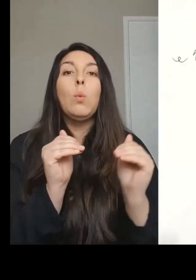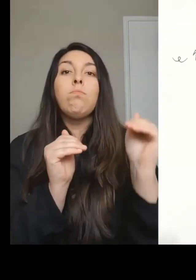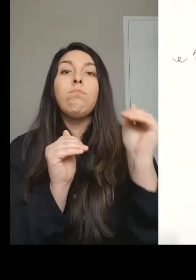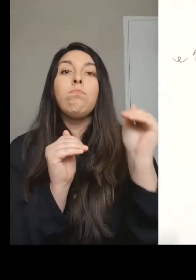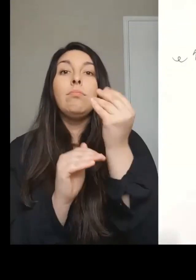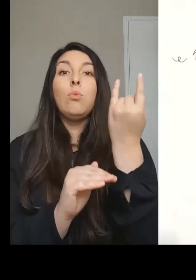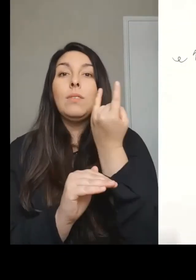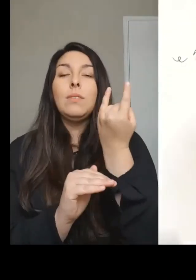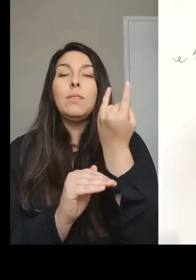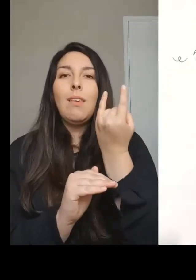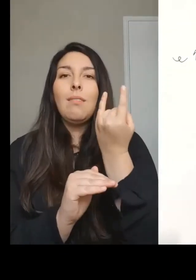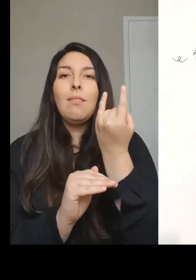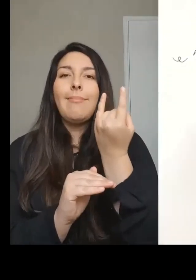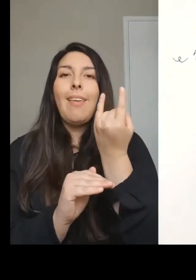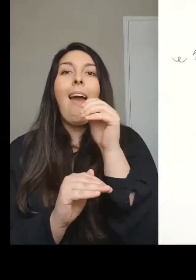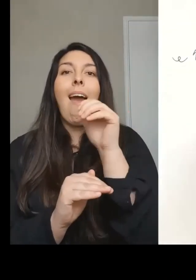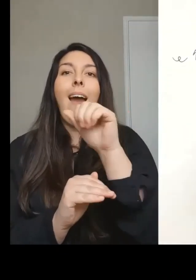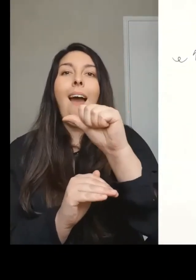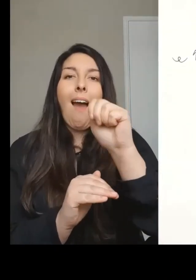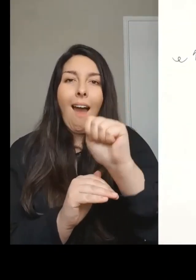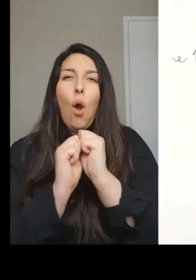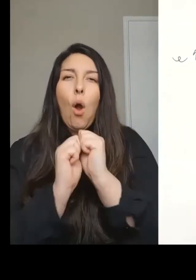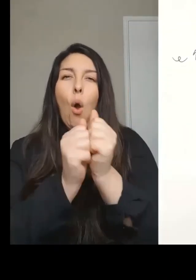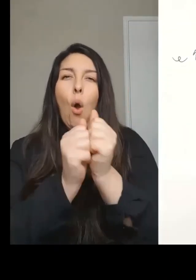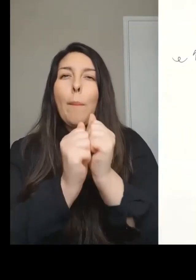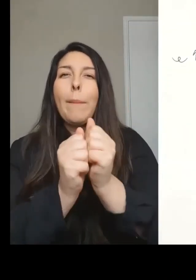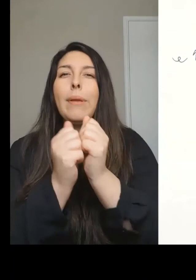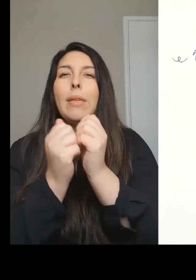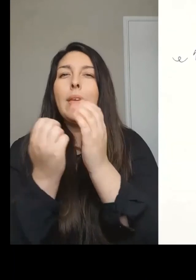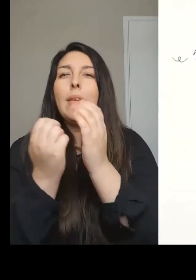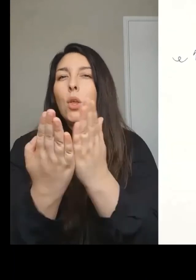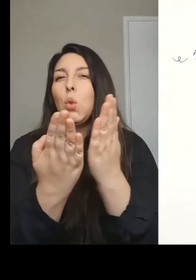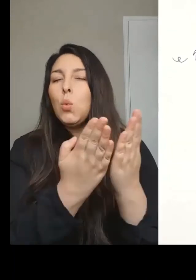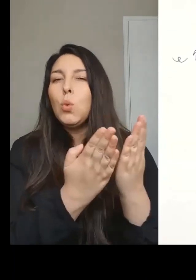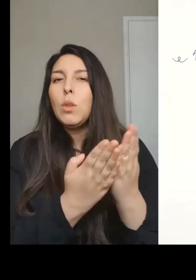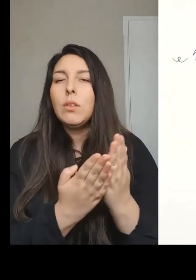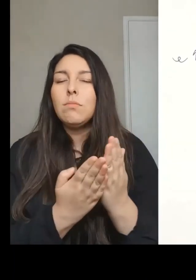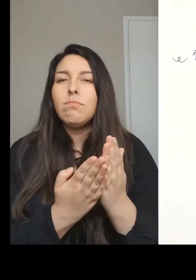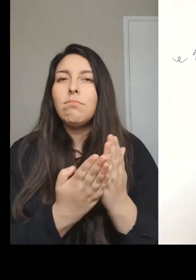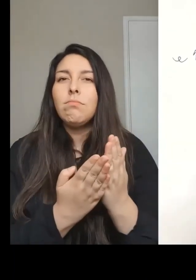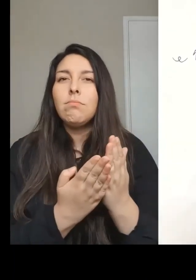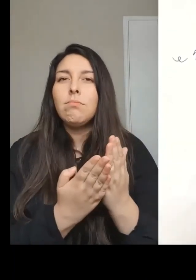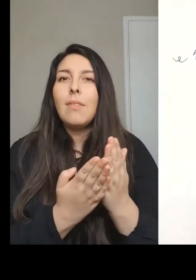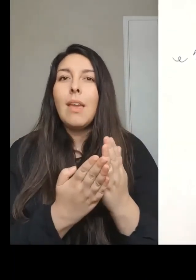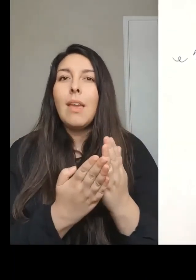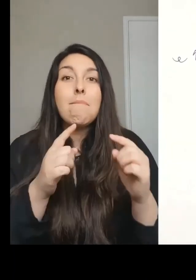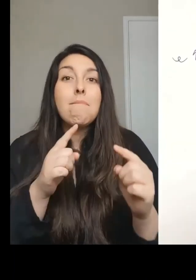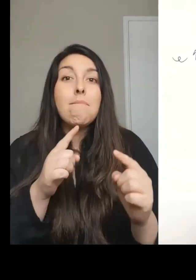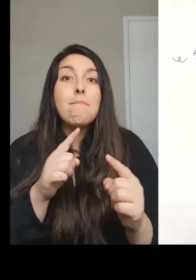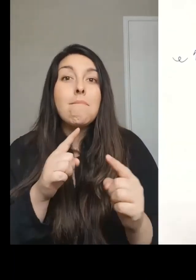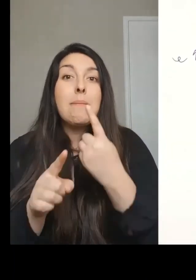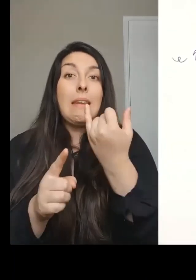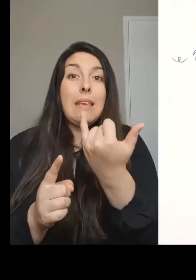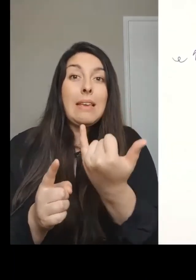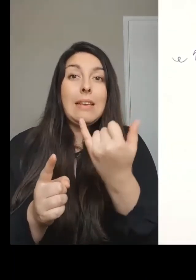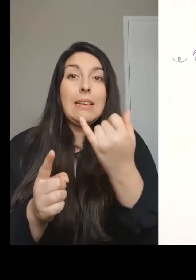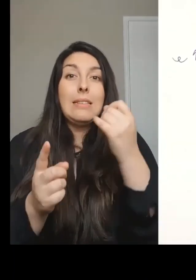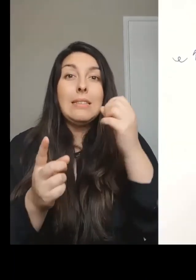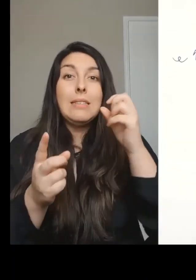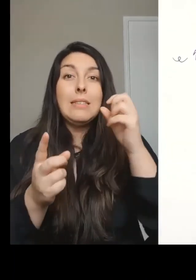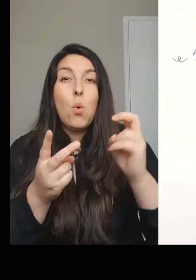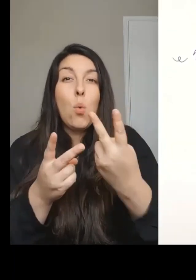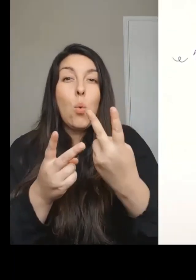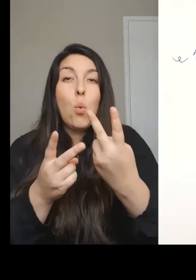cuyo propósito es acompañar a los y las estudiantes en el primer y segundo año de formación, para facilitar el progreso y